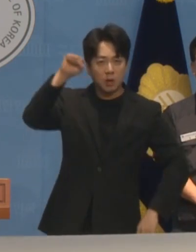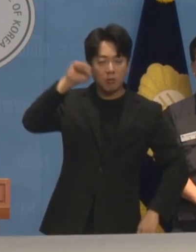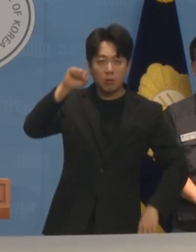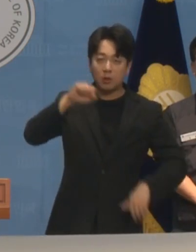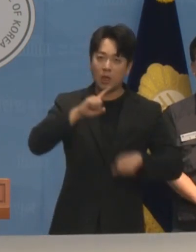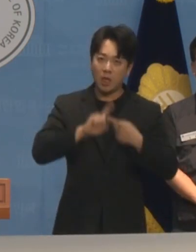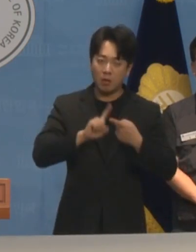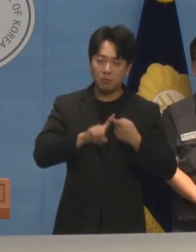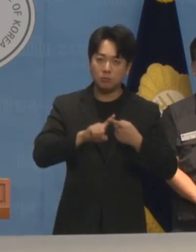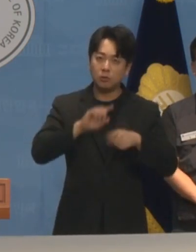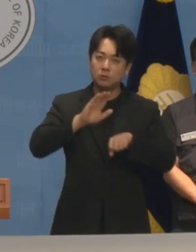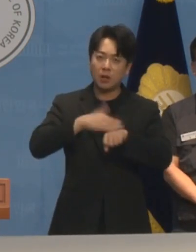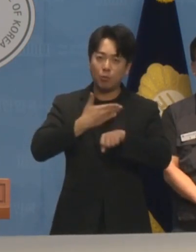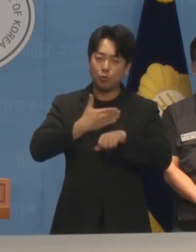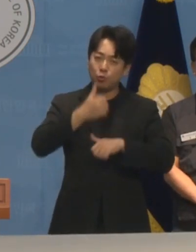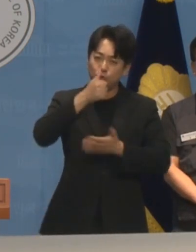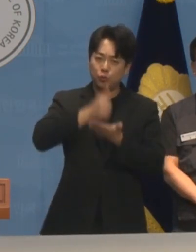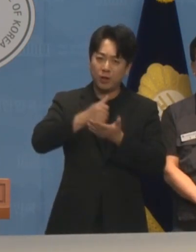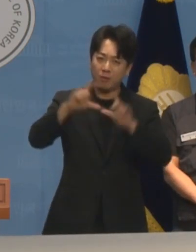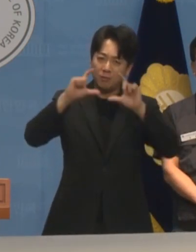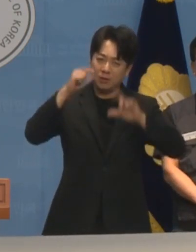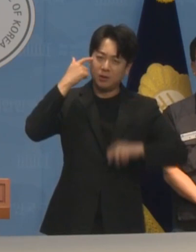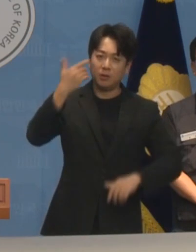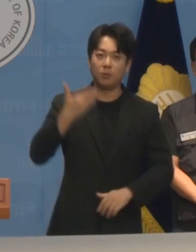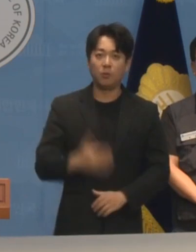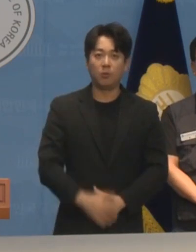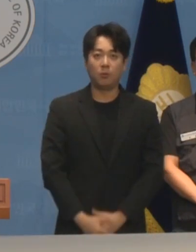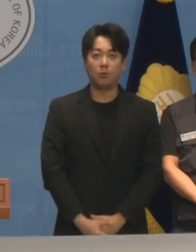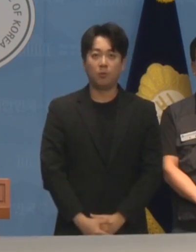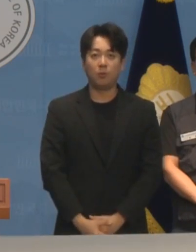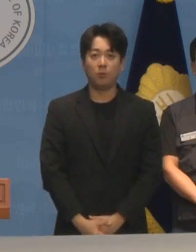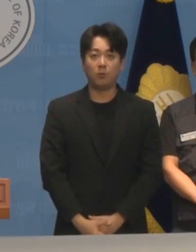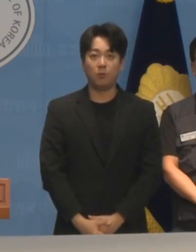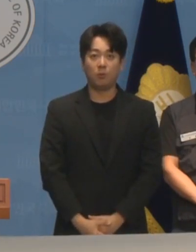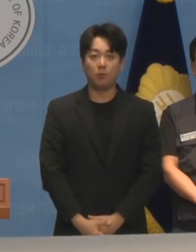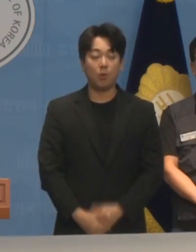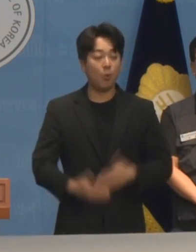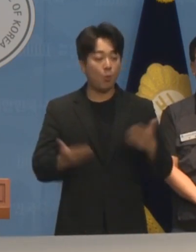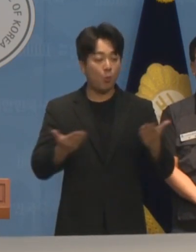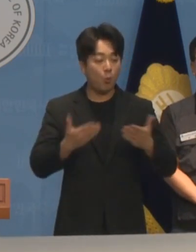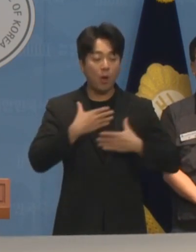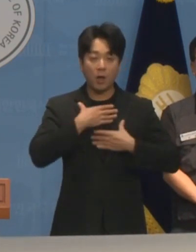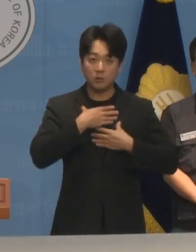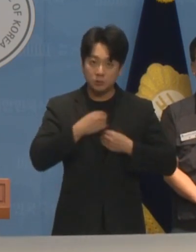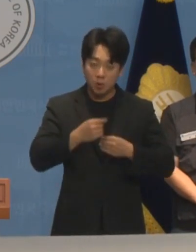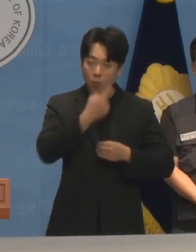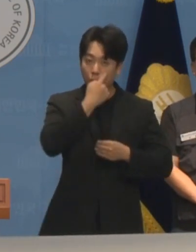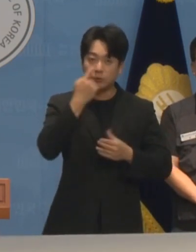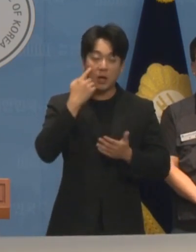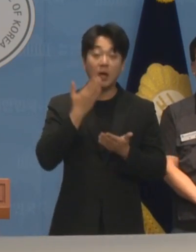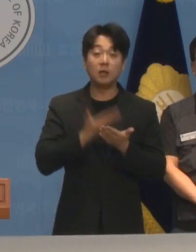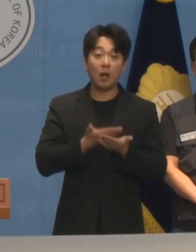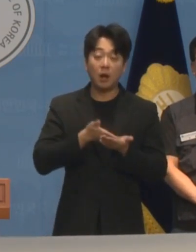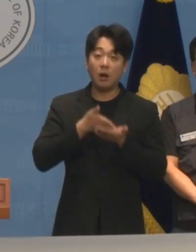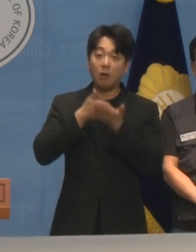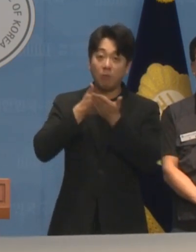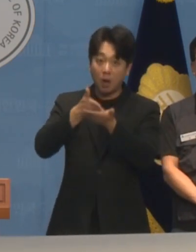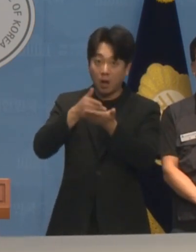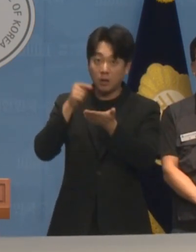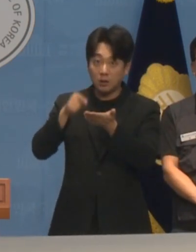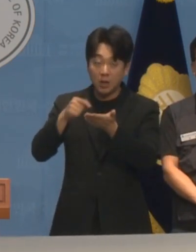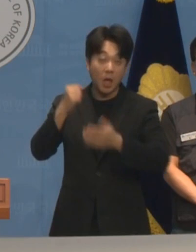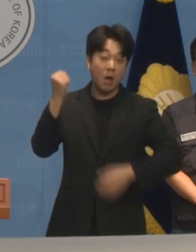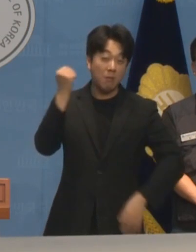죄인가요? 정리해고를 철회하고 총고용을 보장해달라고 요구하는 게 폭행까지 당해야